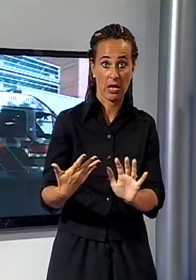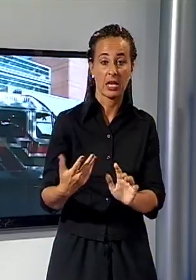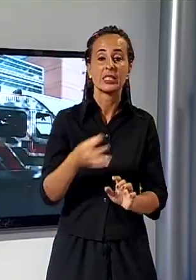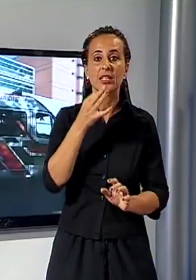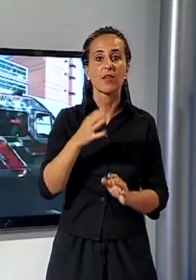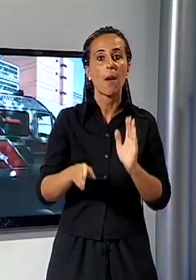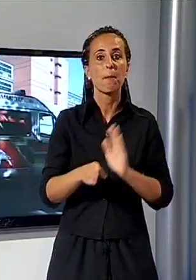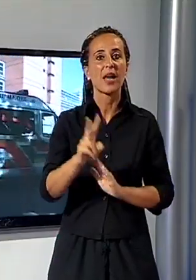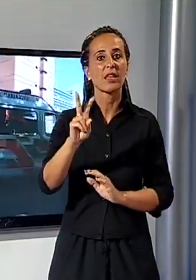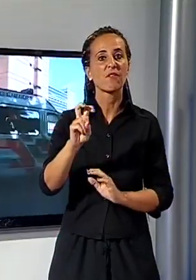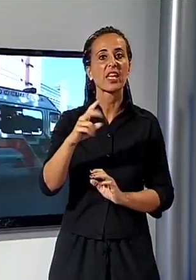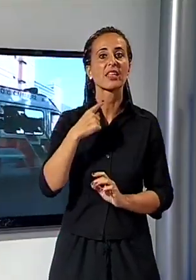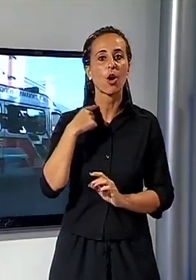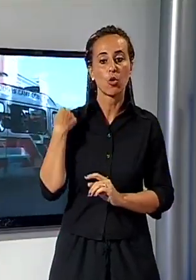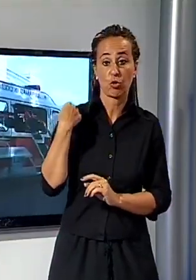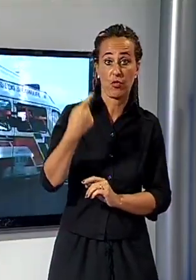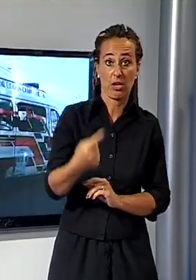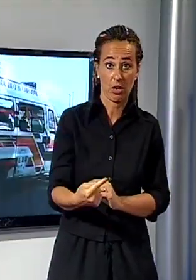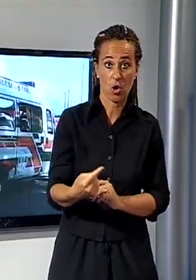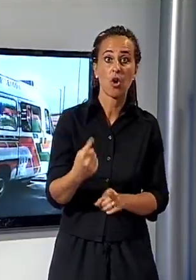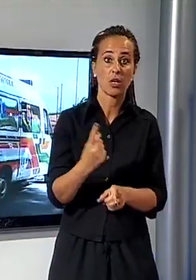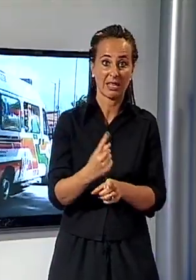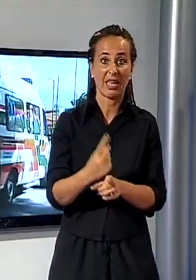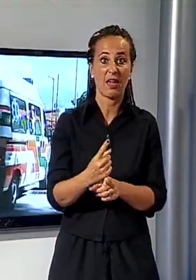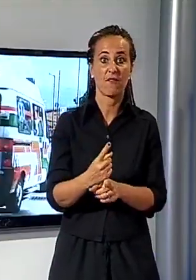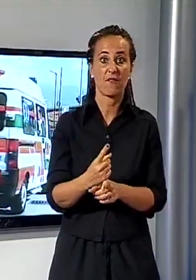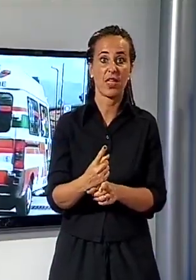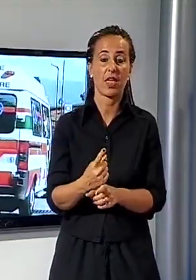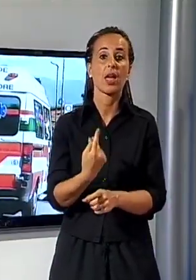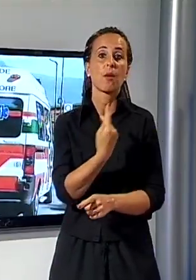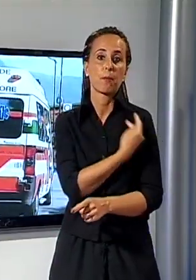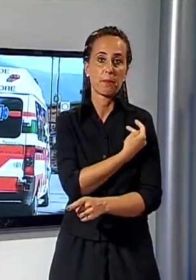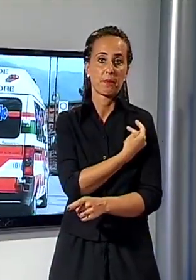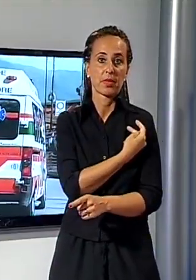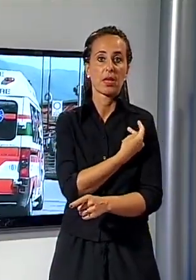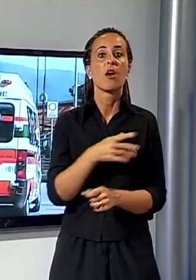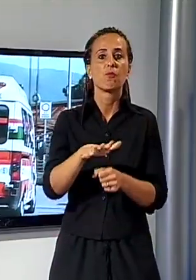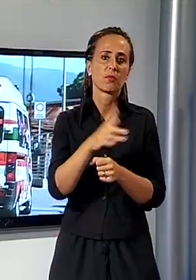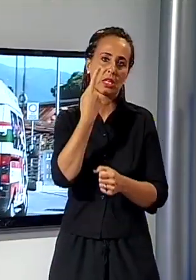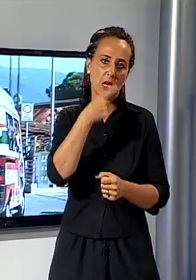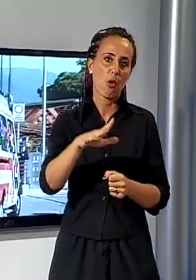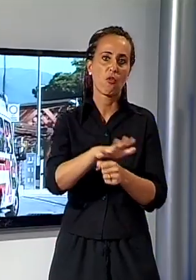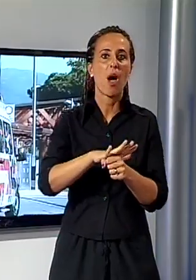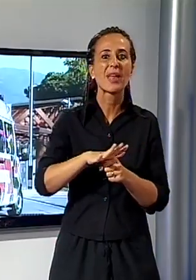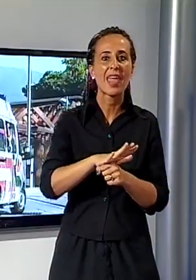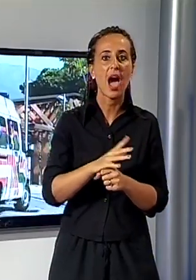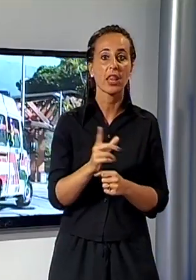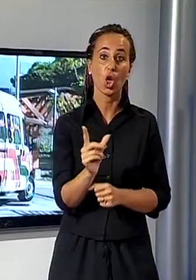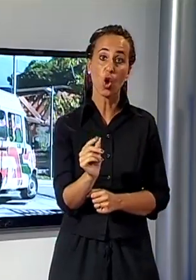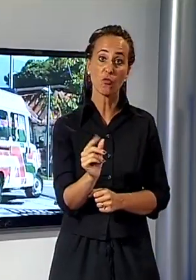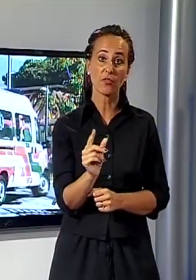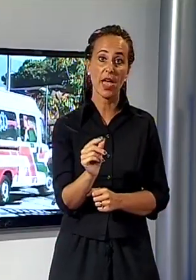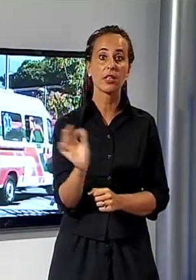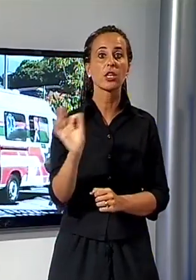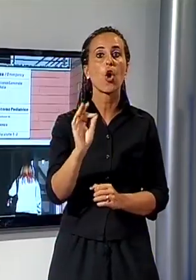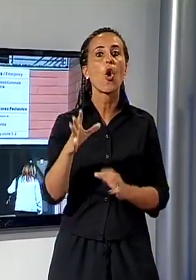somministrazione di un antibiotico e si rende necessaria solo per familiari, conviventi e amici con cui la ragazza ha svolto attività a stretto